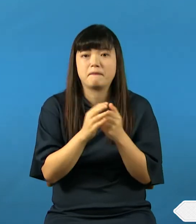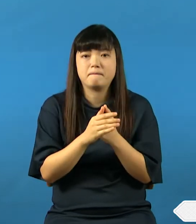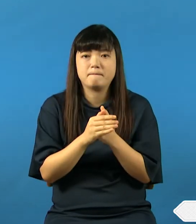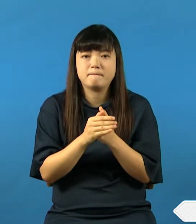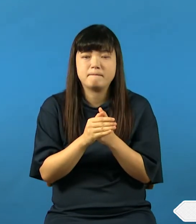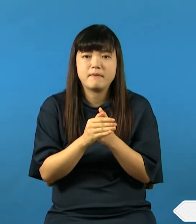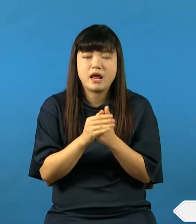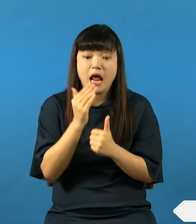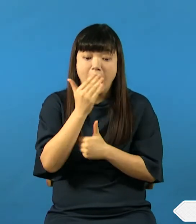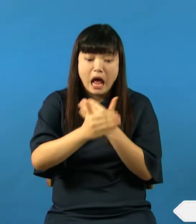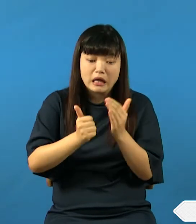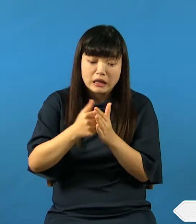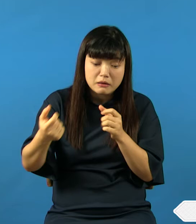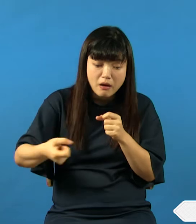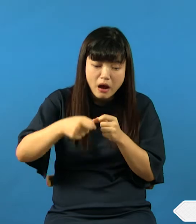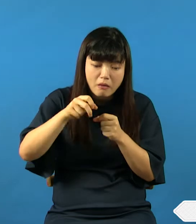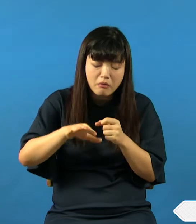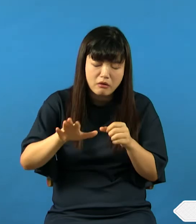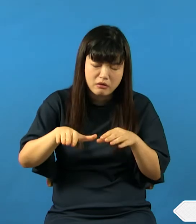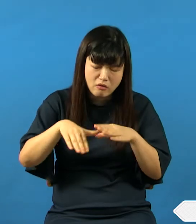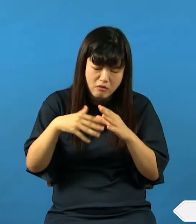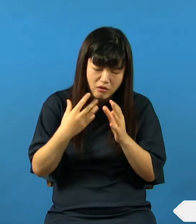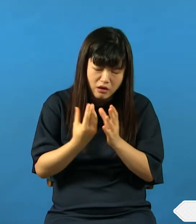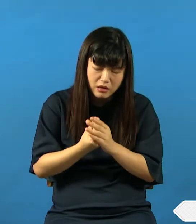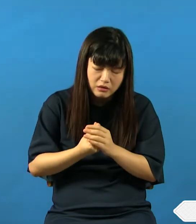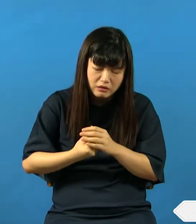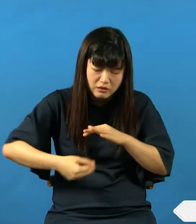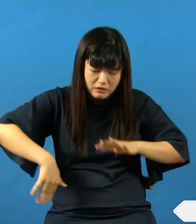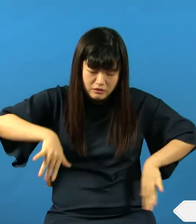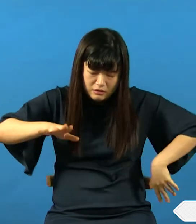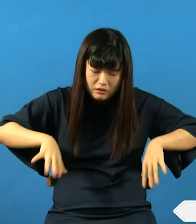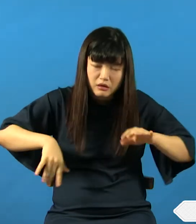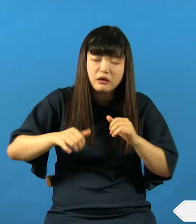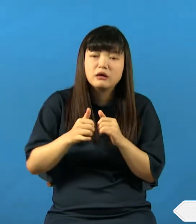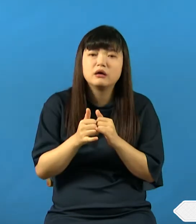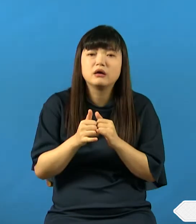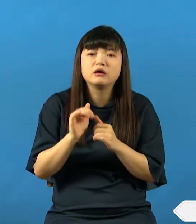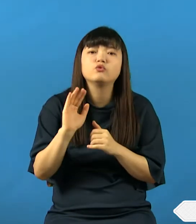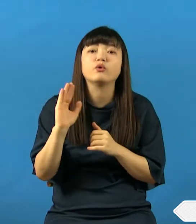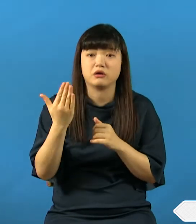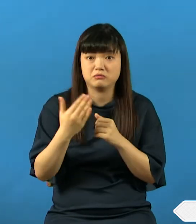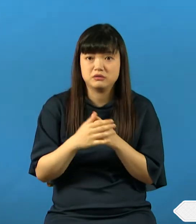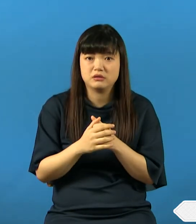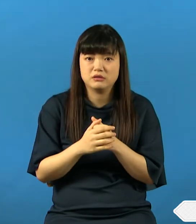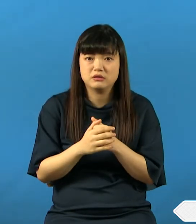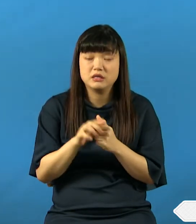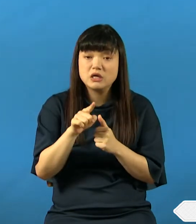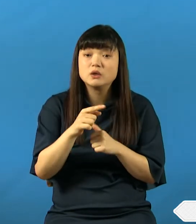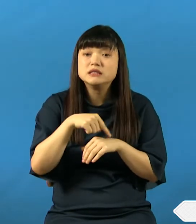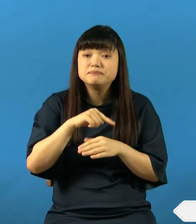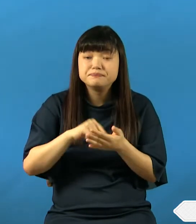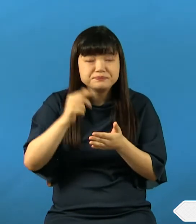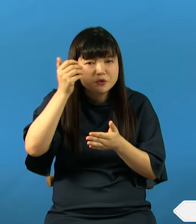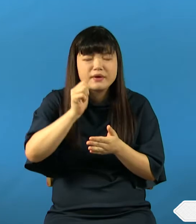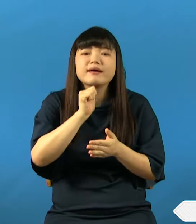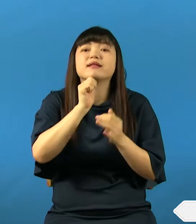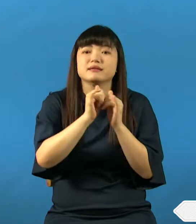사람, 완전히 하나님 앞에서 빈손이 되는 사람, 그 사람이 심령이 가난한 사람이죠.